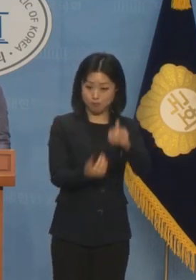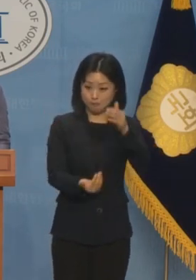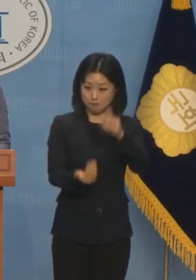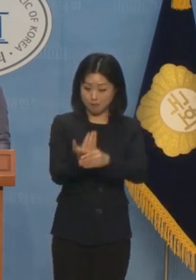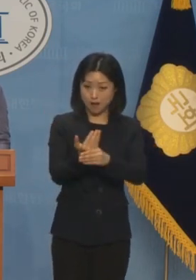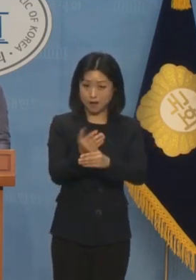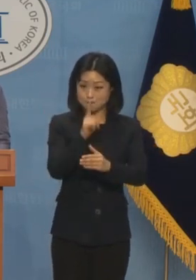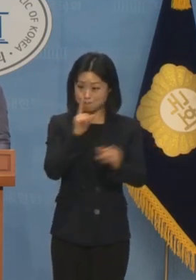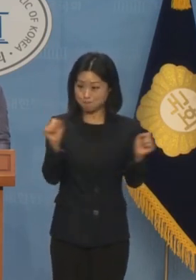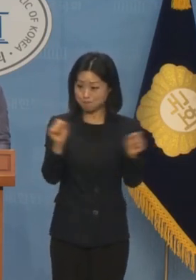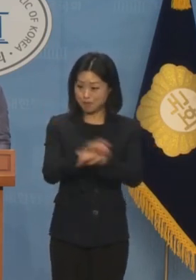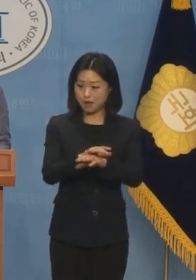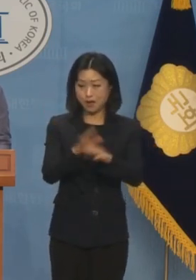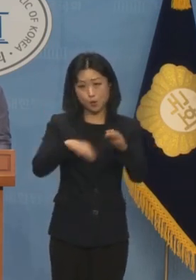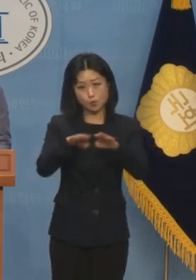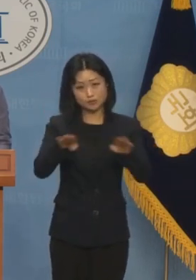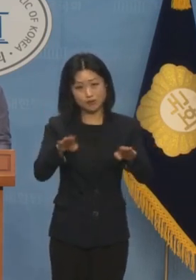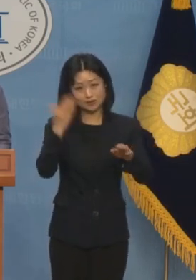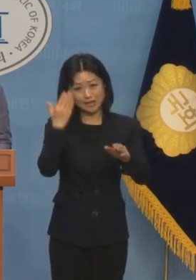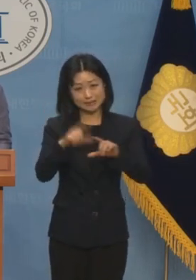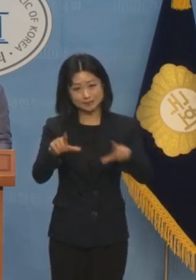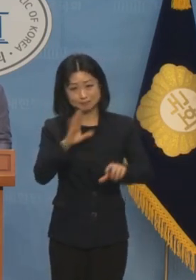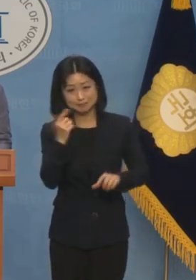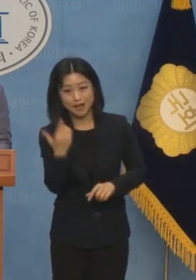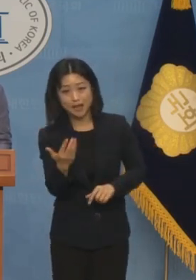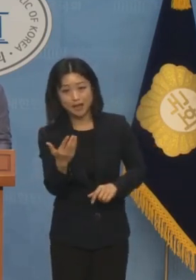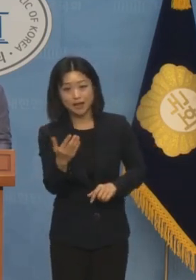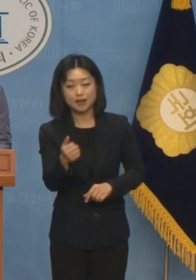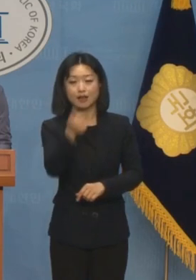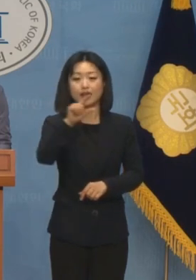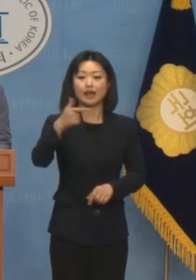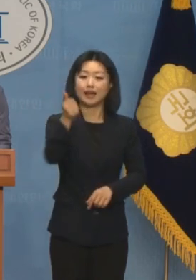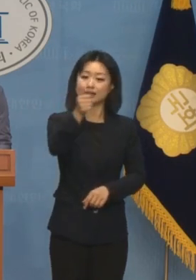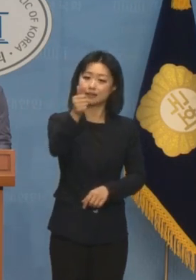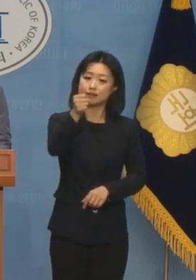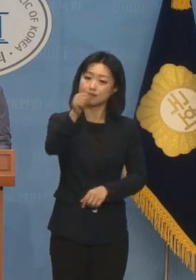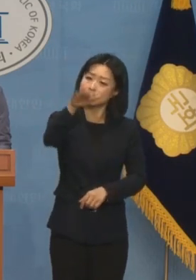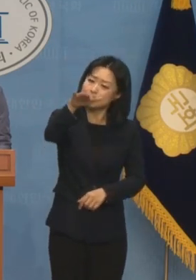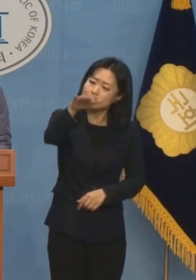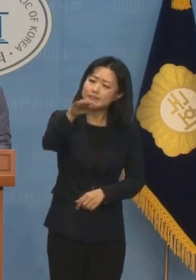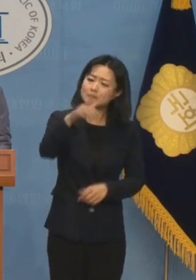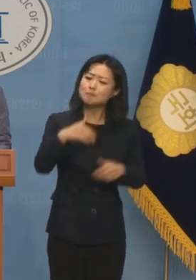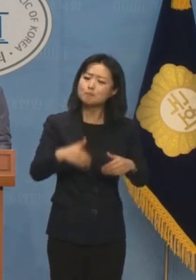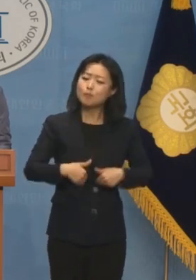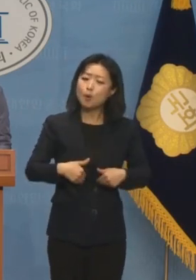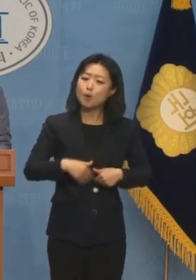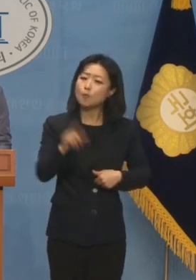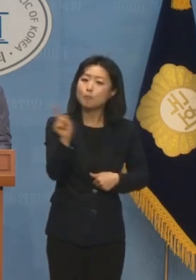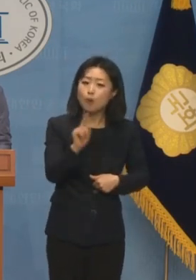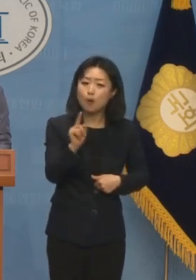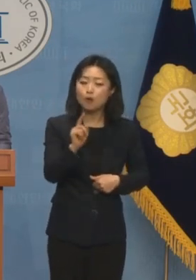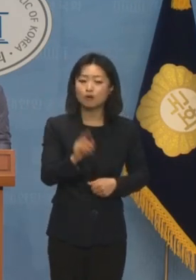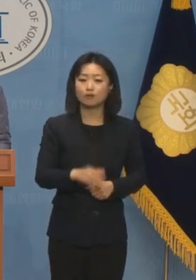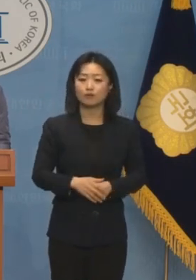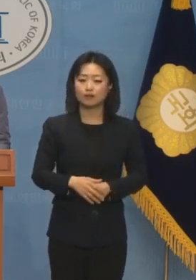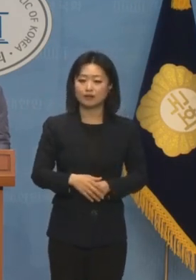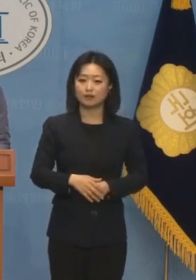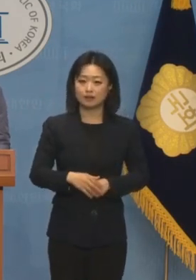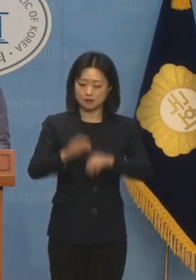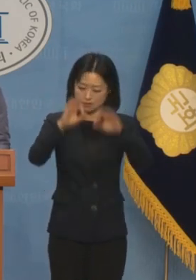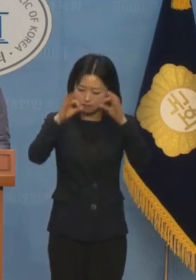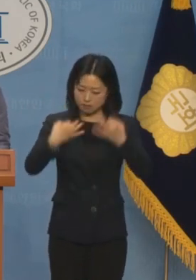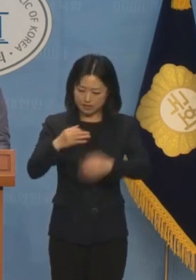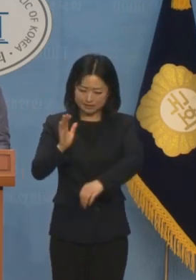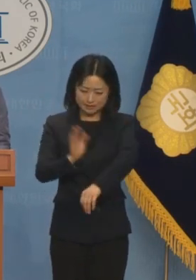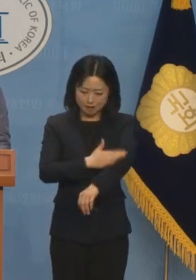존재합니까? 지금 이 순간 한동훈 위원장에게 가장 필요한 것이야말로 바로 잘못을